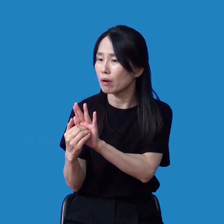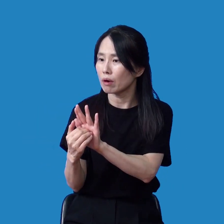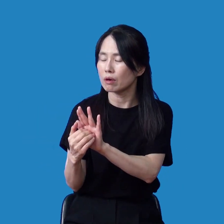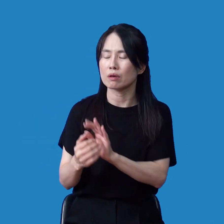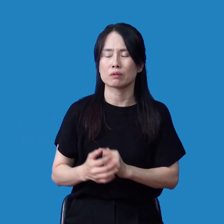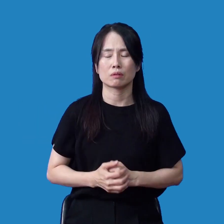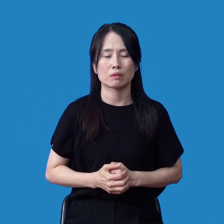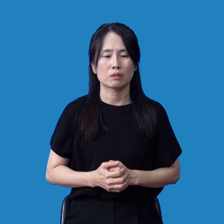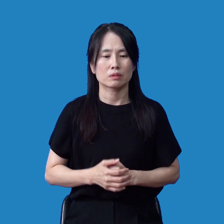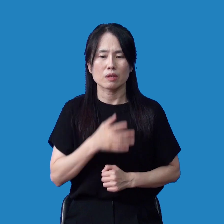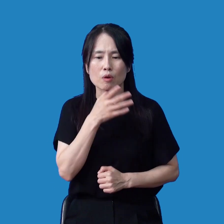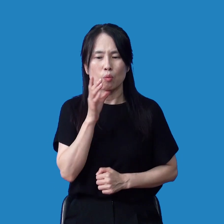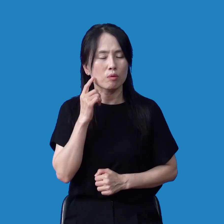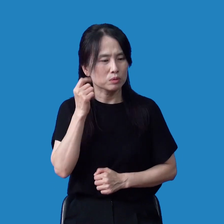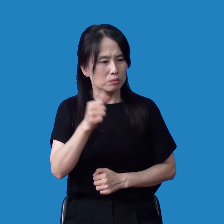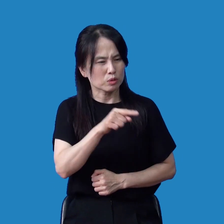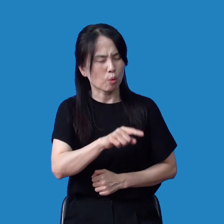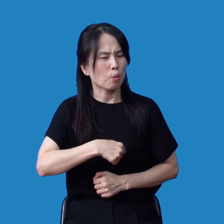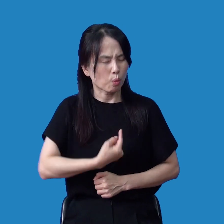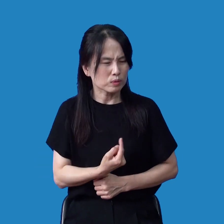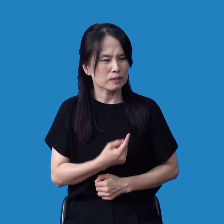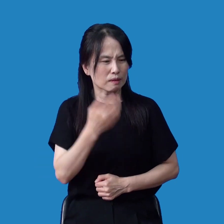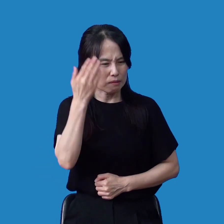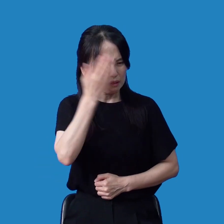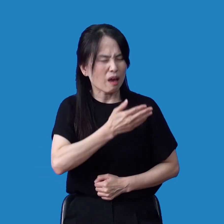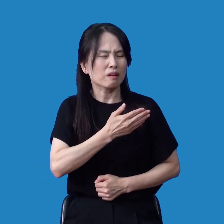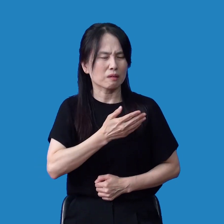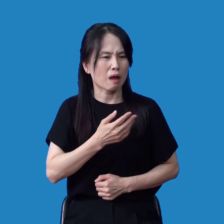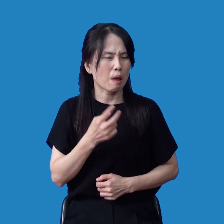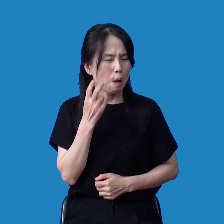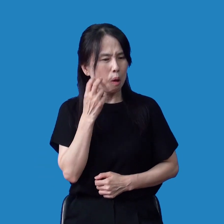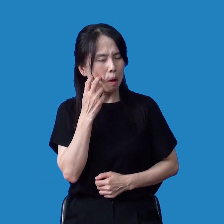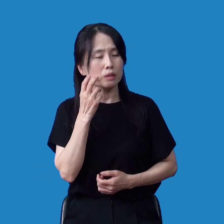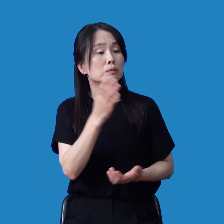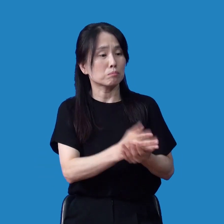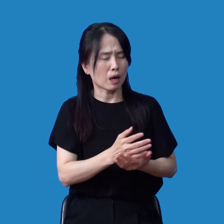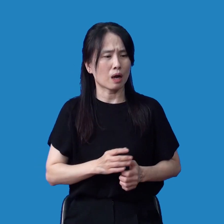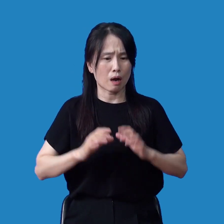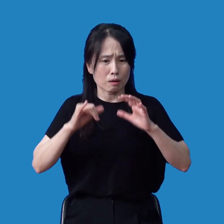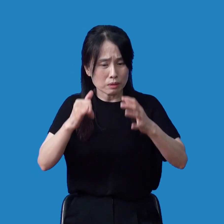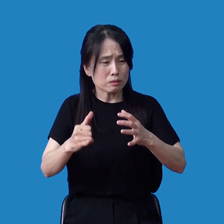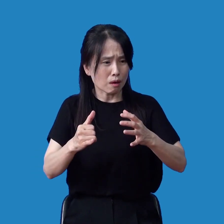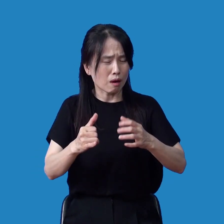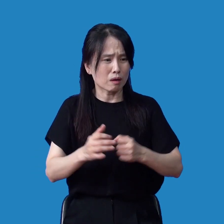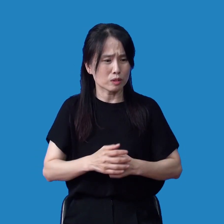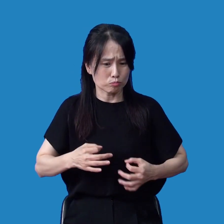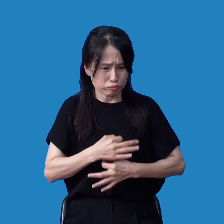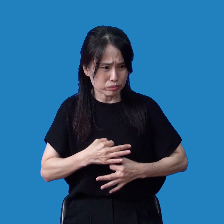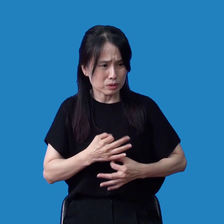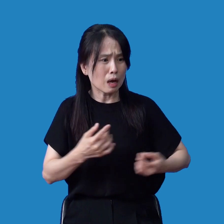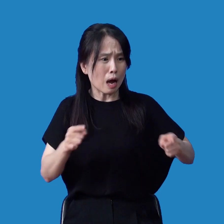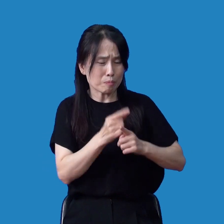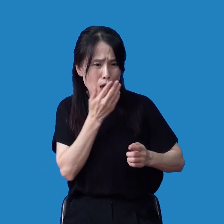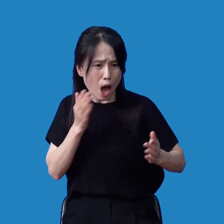네 혼자 깨끗한 채 하지 말라는 것입니다. 세상이 흔들릴 때는 같이 흔들려라 하는 것입니다.